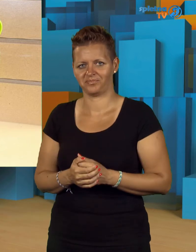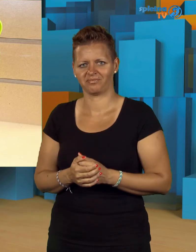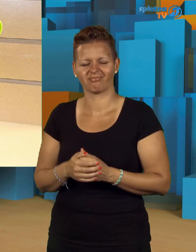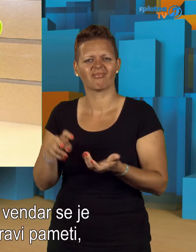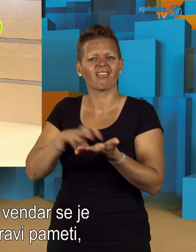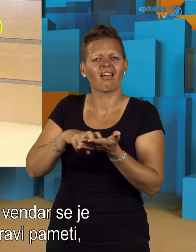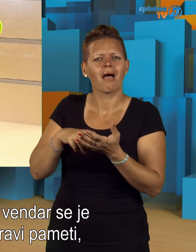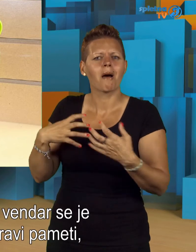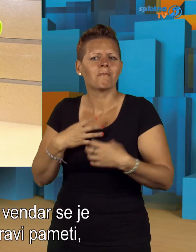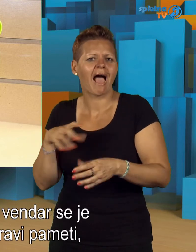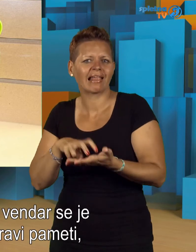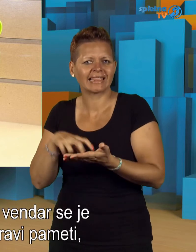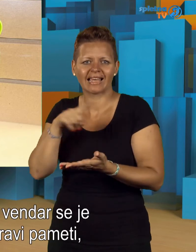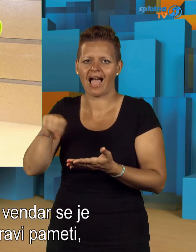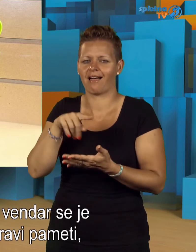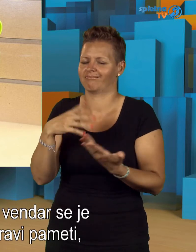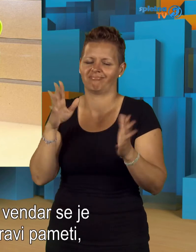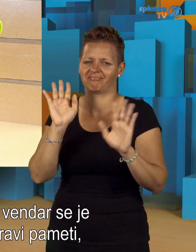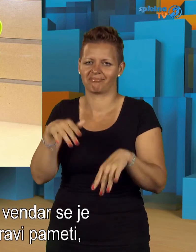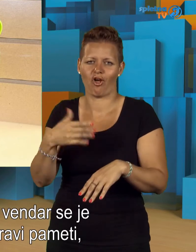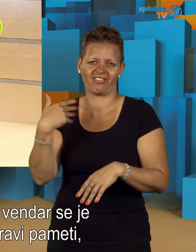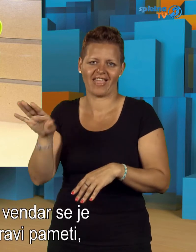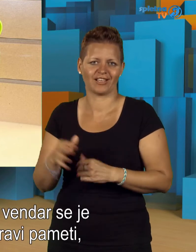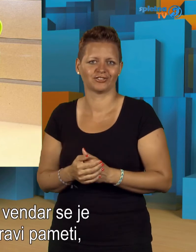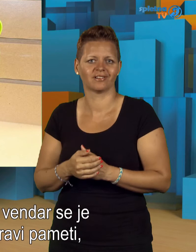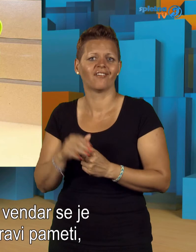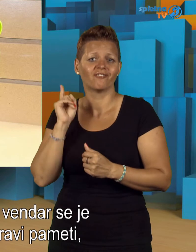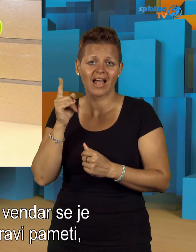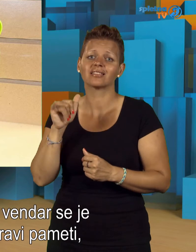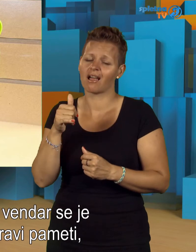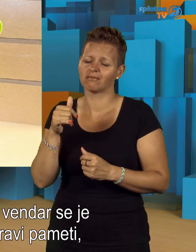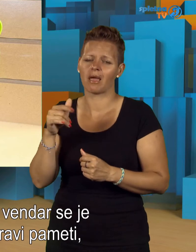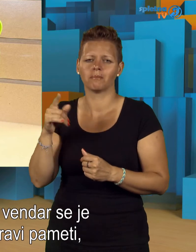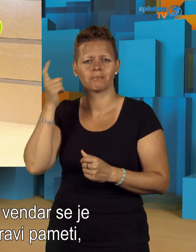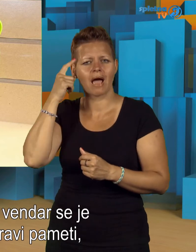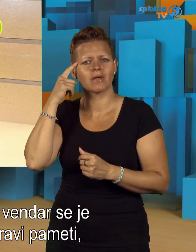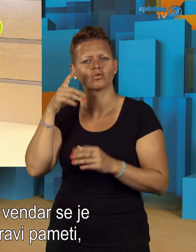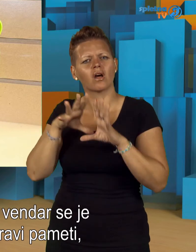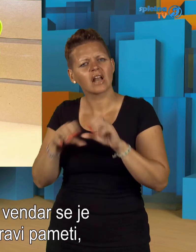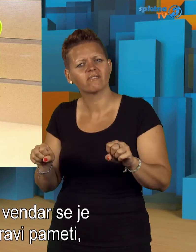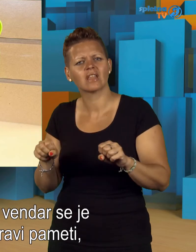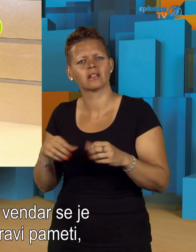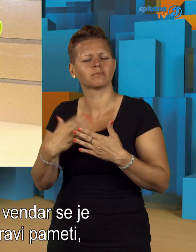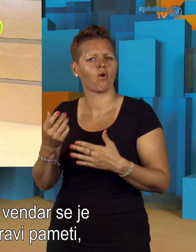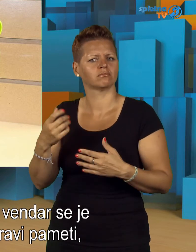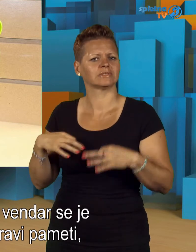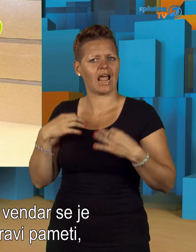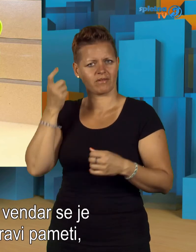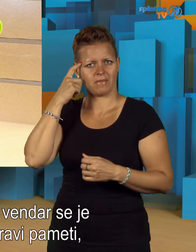Panika je torej odveč, a vendar se je smiselno ravnati po zdravi pameti, uporabljati samo čiste plastenke ali